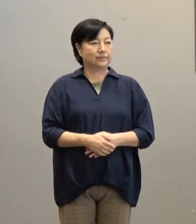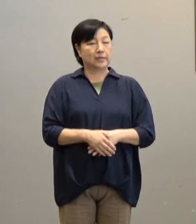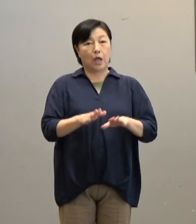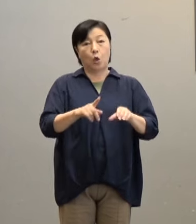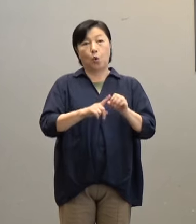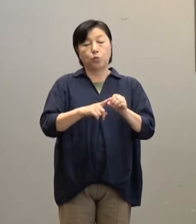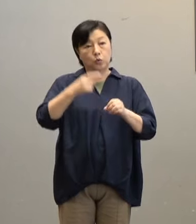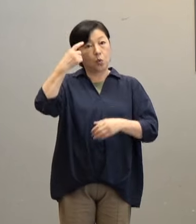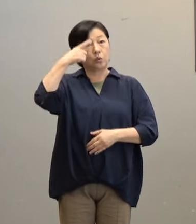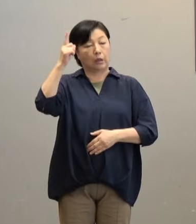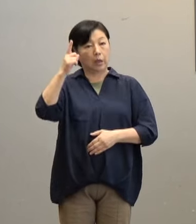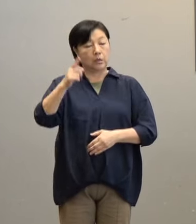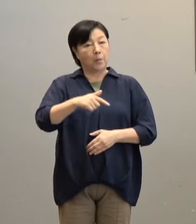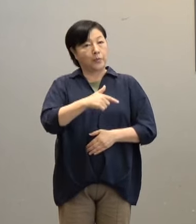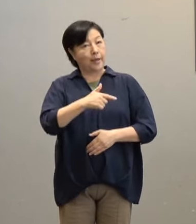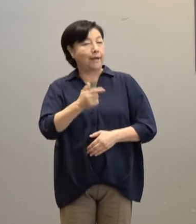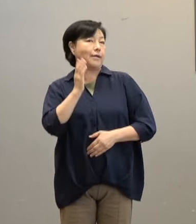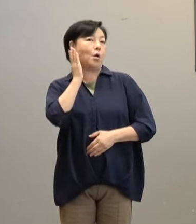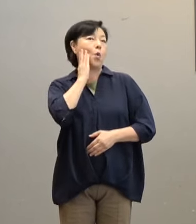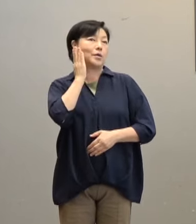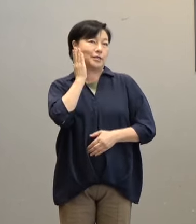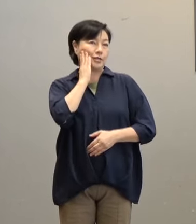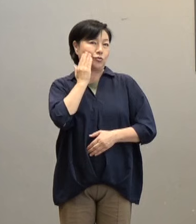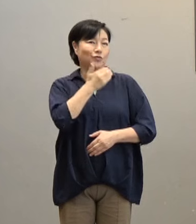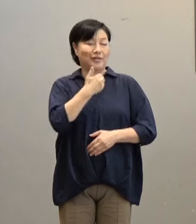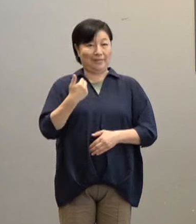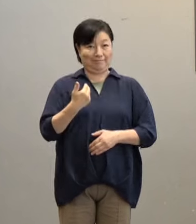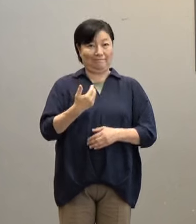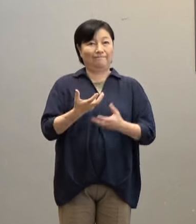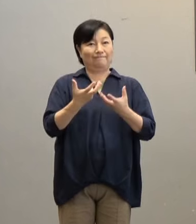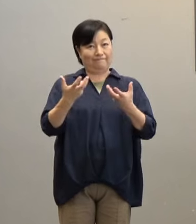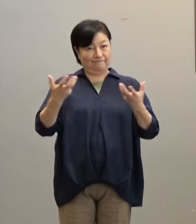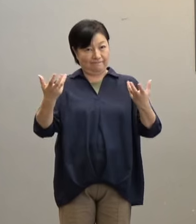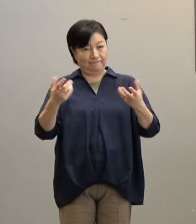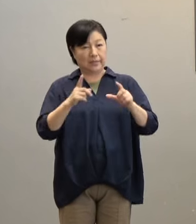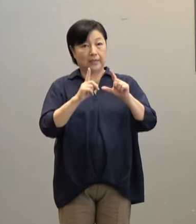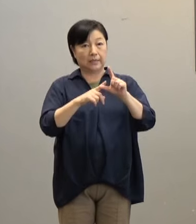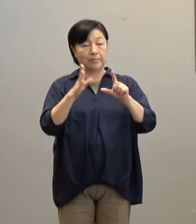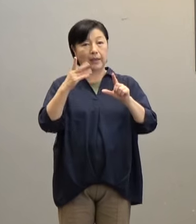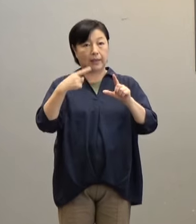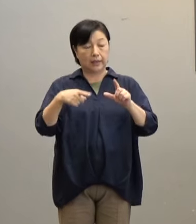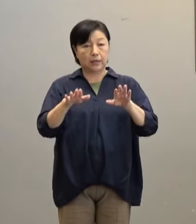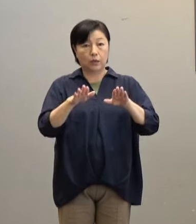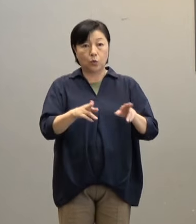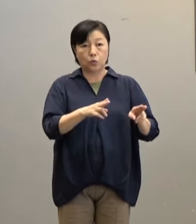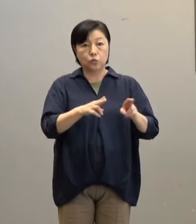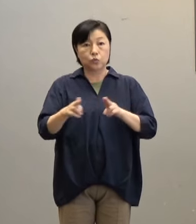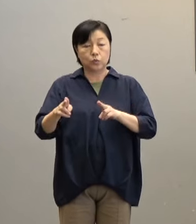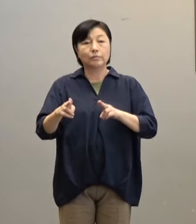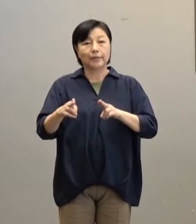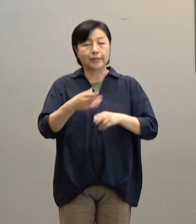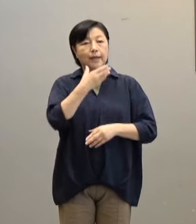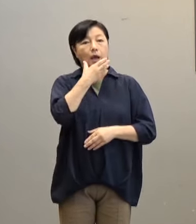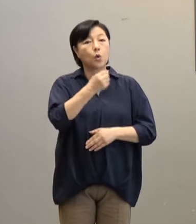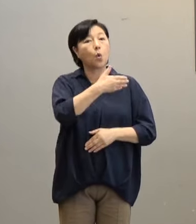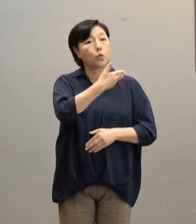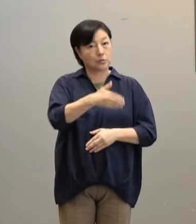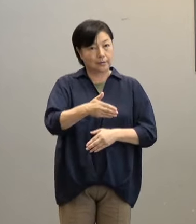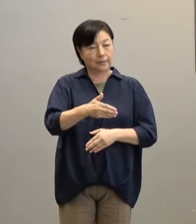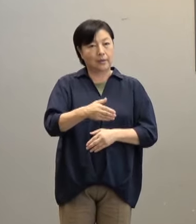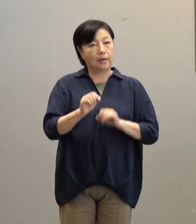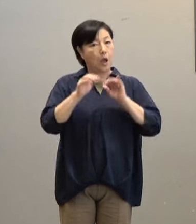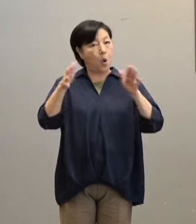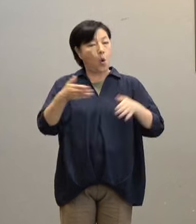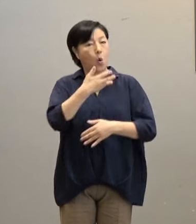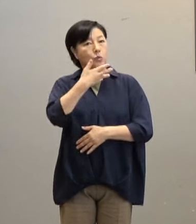今年の梨はですね、大変おいしく仕上がっております。千葉県ではこの本日ご用意いたしました香水をはじめ、これ